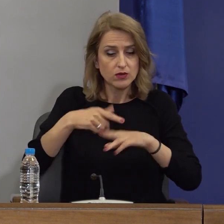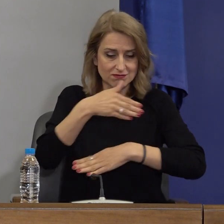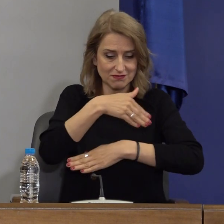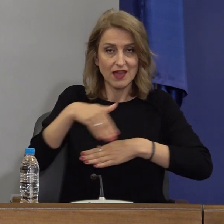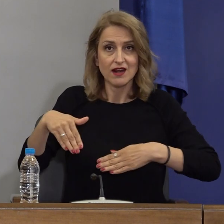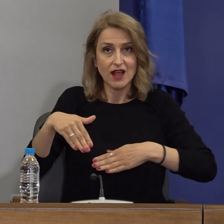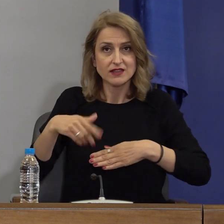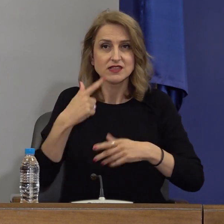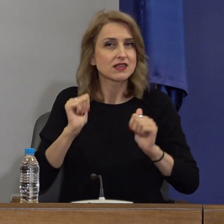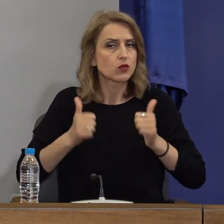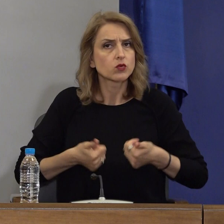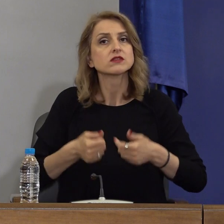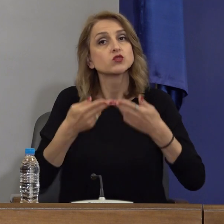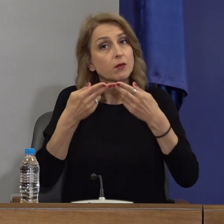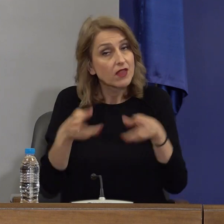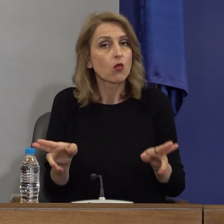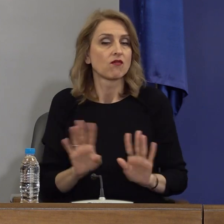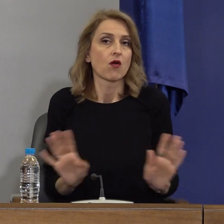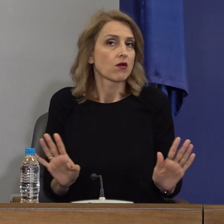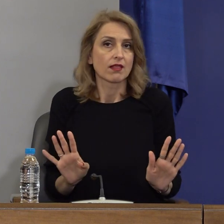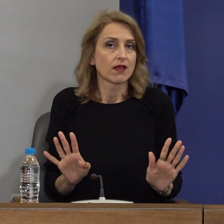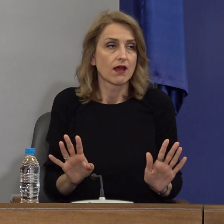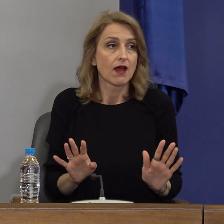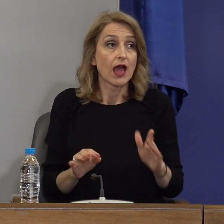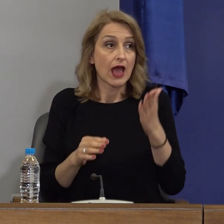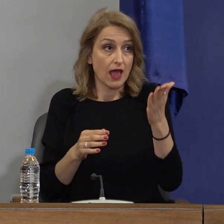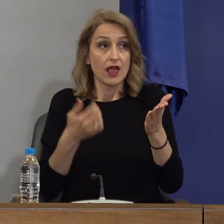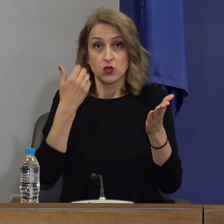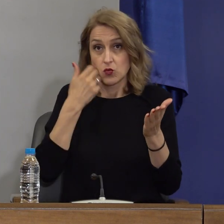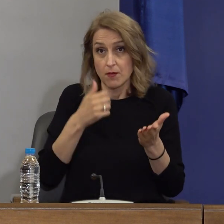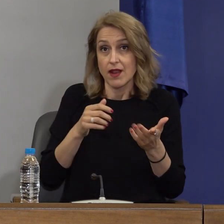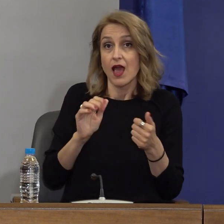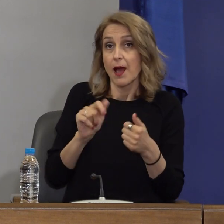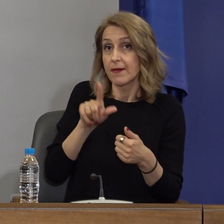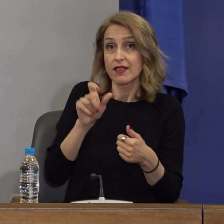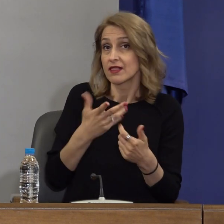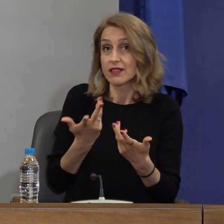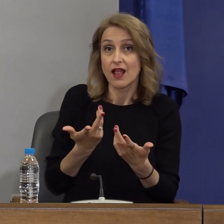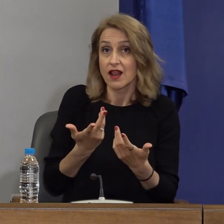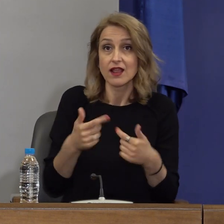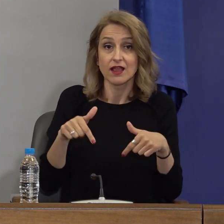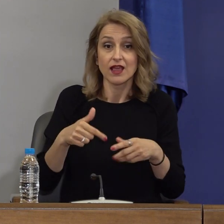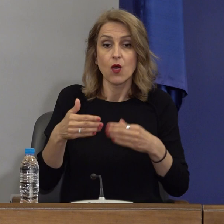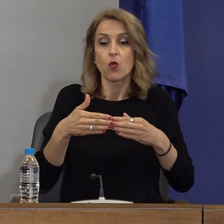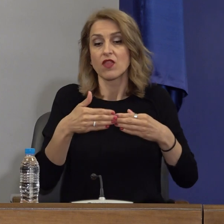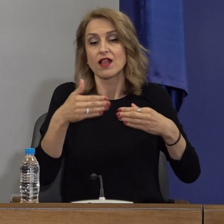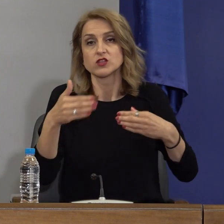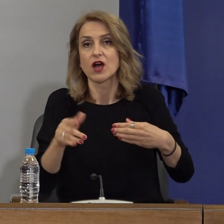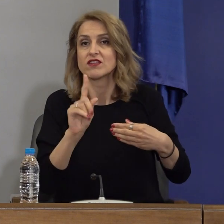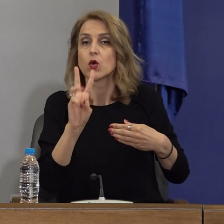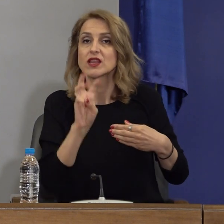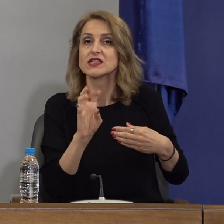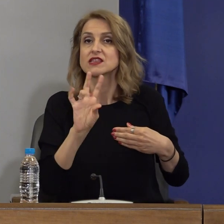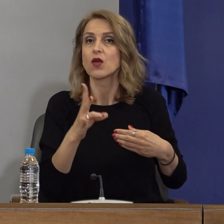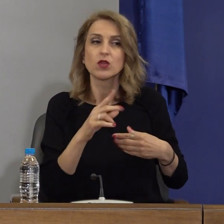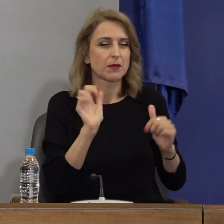да имат някакви ограничения. А това, че епидемичната обстановка у нас се удължава до 1 юли, няма ли да притесни пък